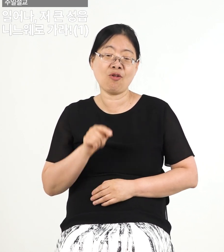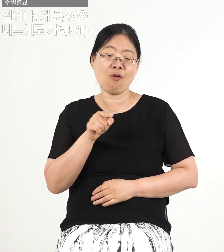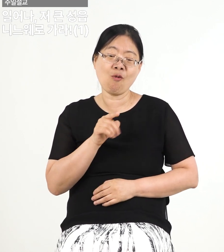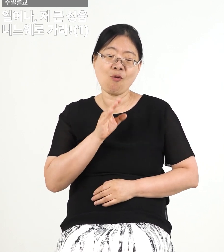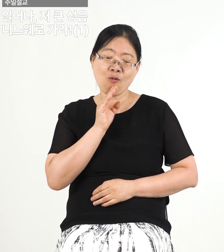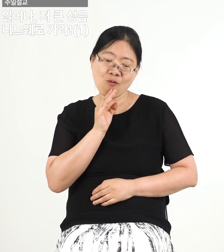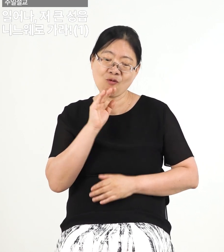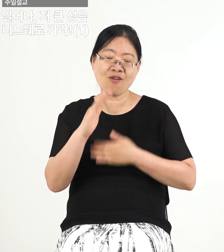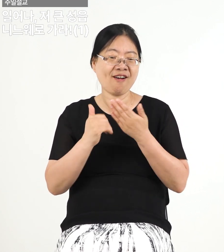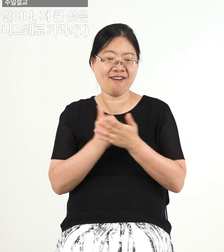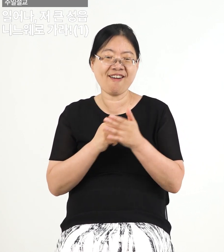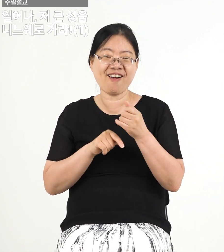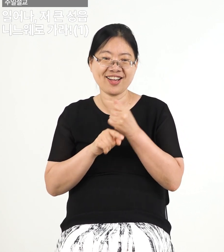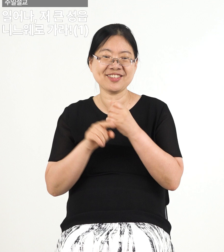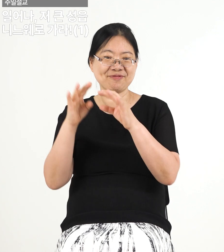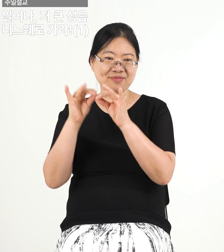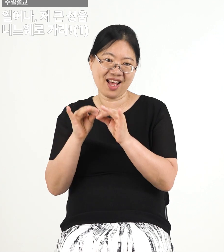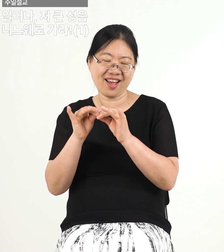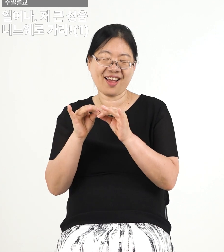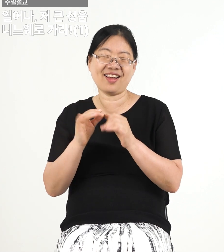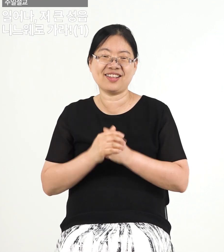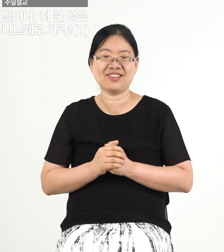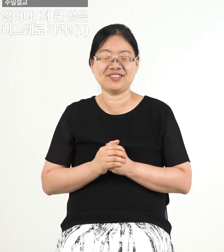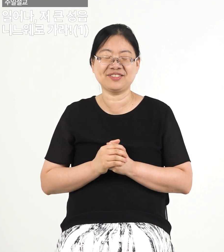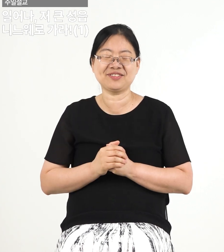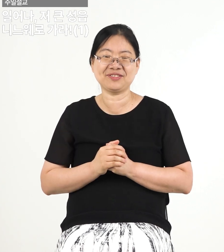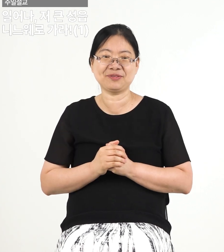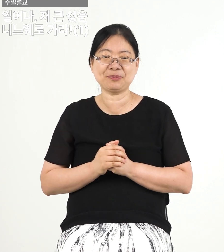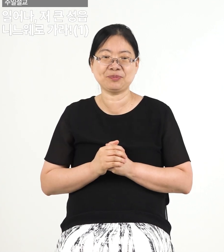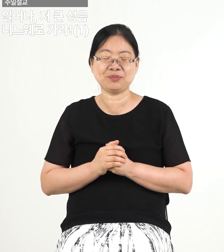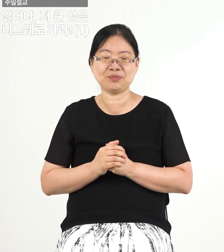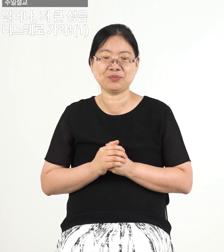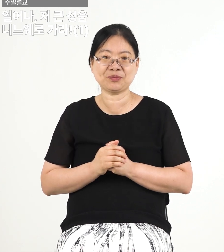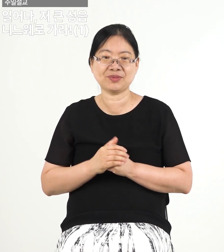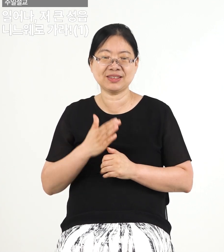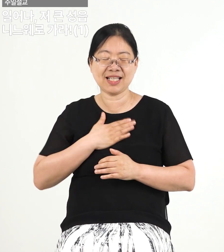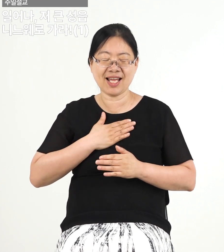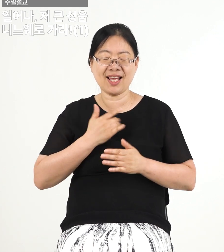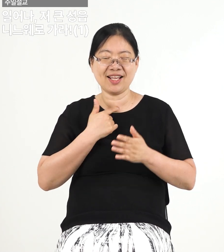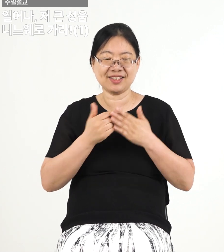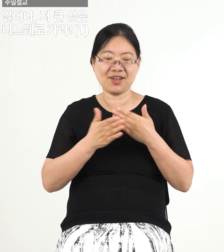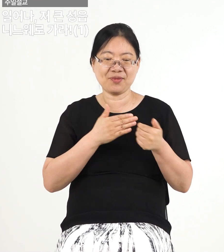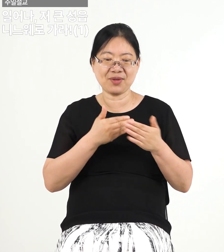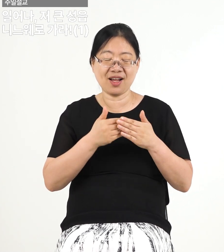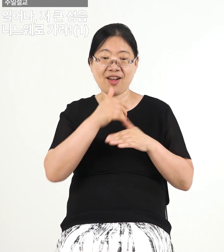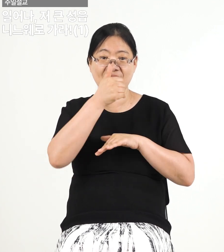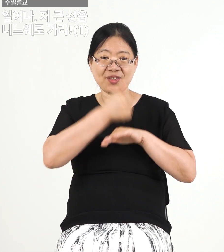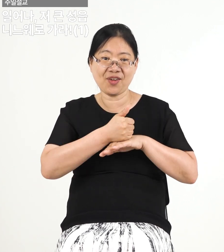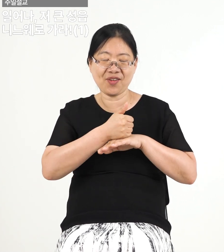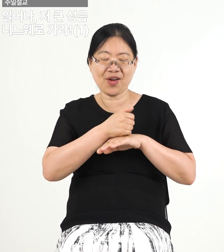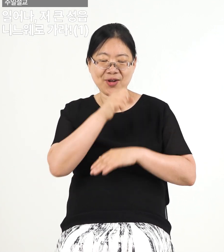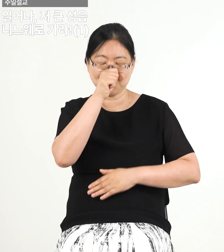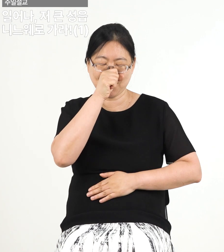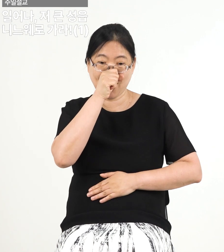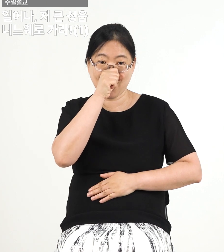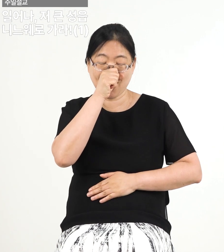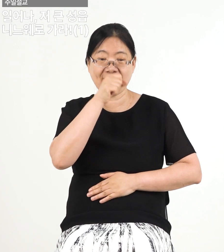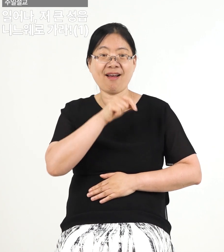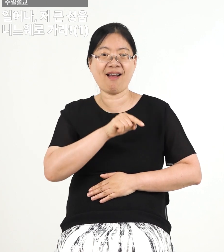이거야말로 하나님의 뜻이다. 그러니까 자기 경험의 결과가